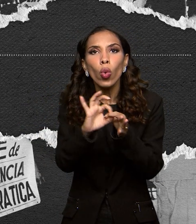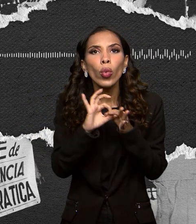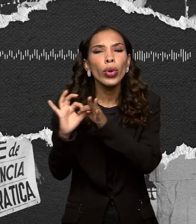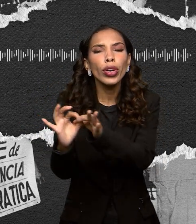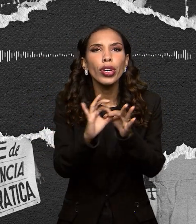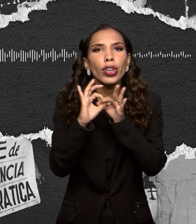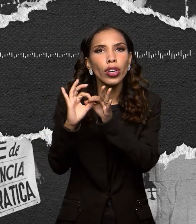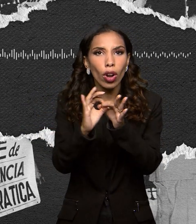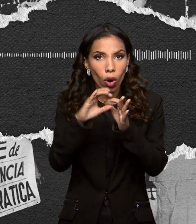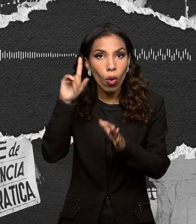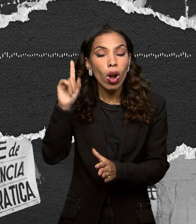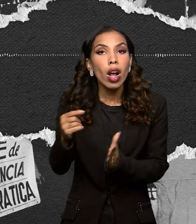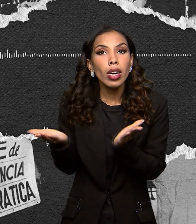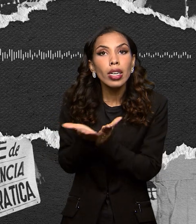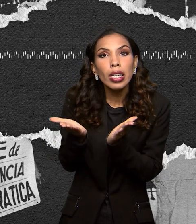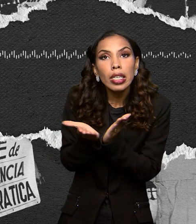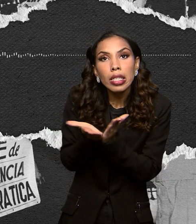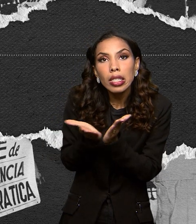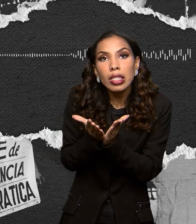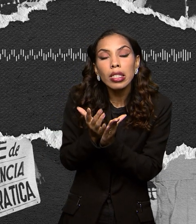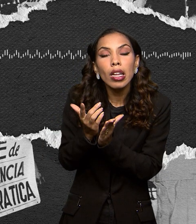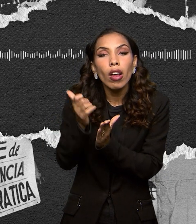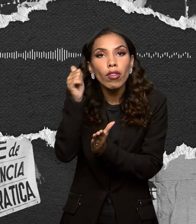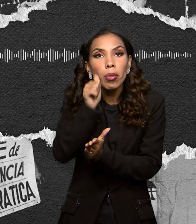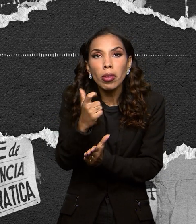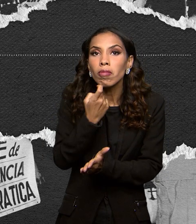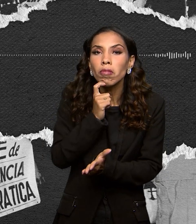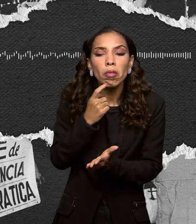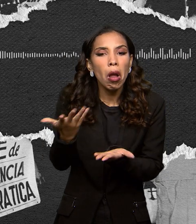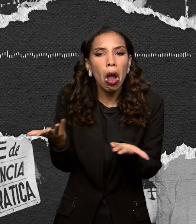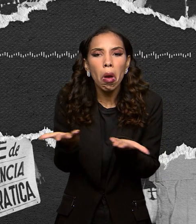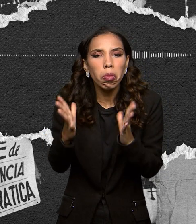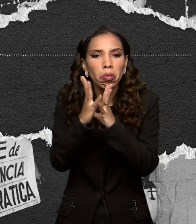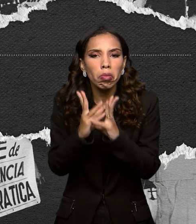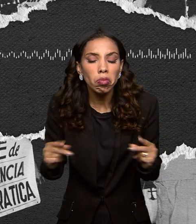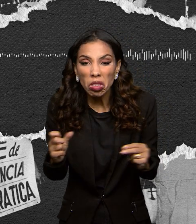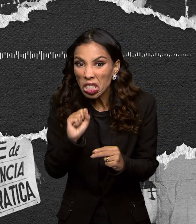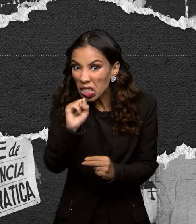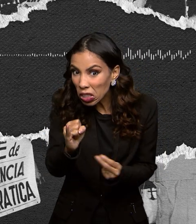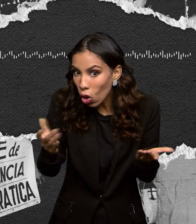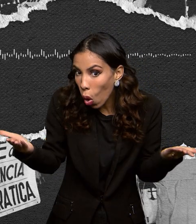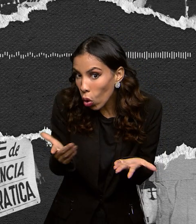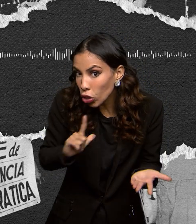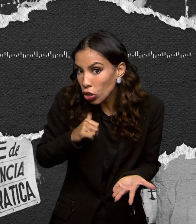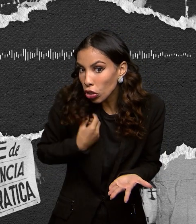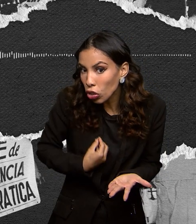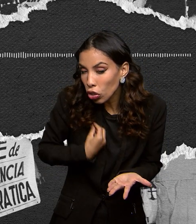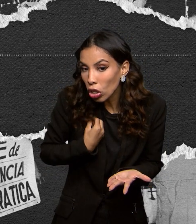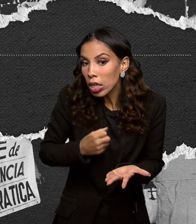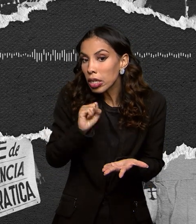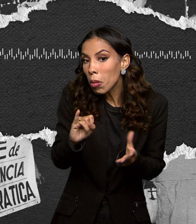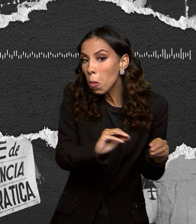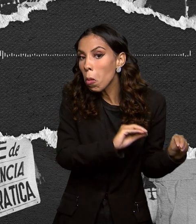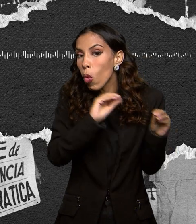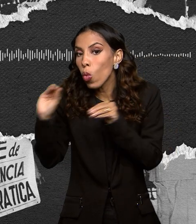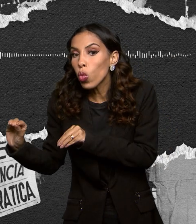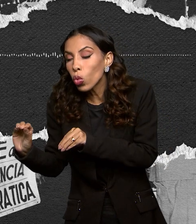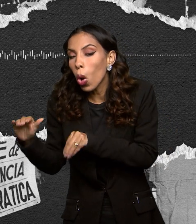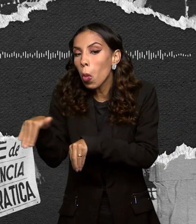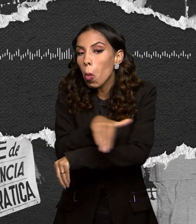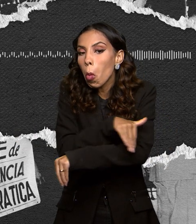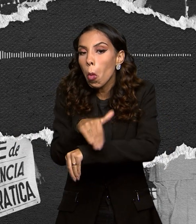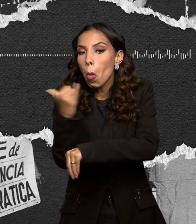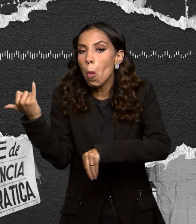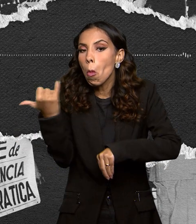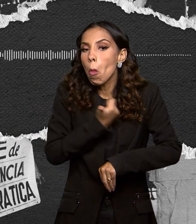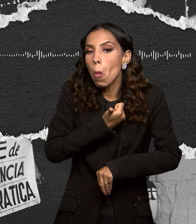Campinas, filiada à União Cívica Feminina, que não existe mais, ou se existe, mudou e não deixou o endereço. Ouvimos a promessa de